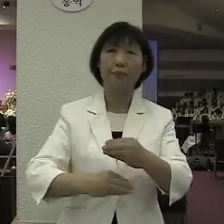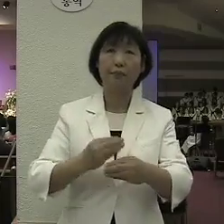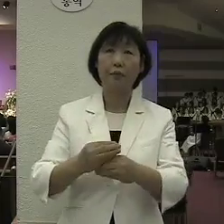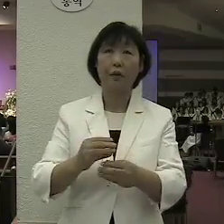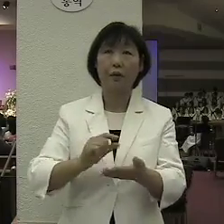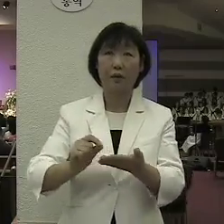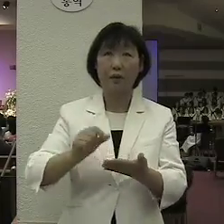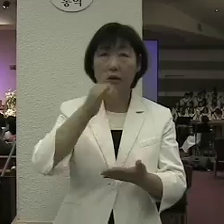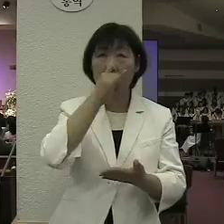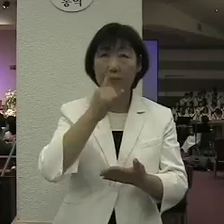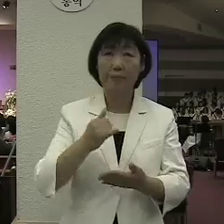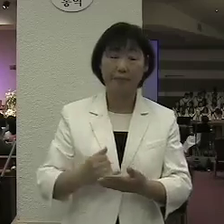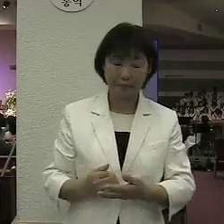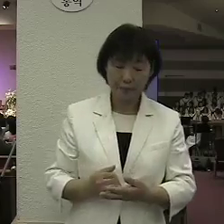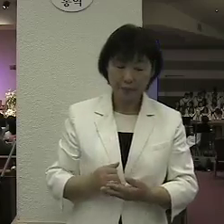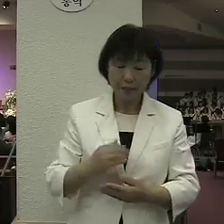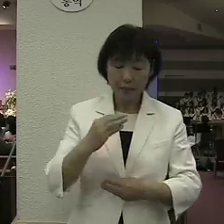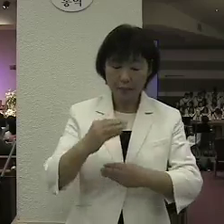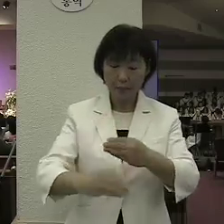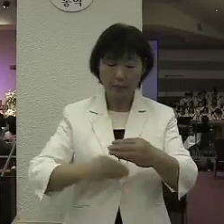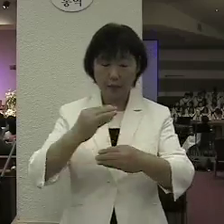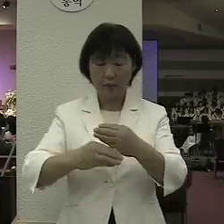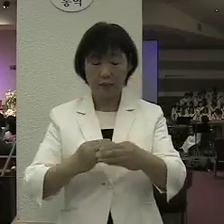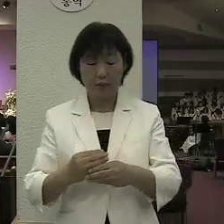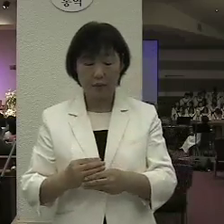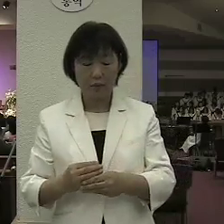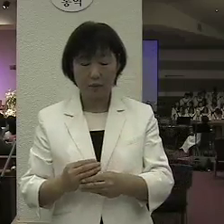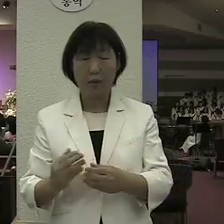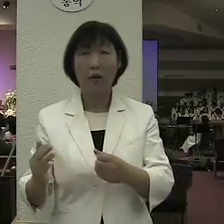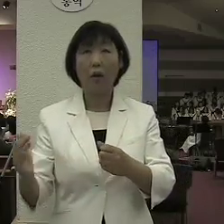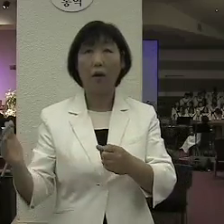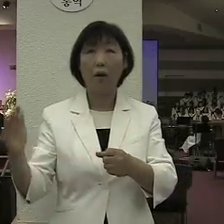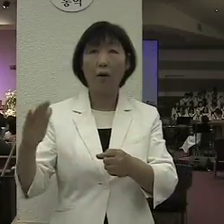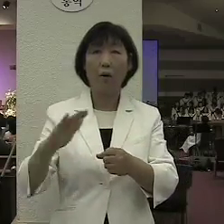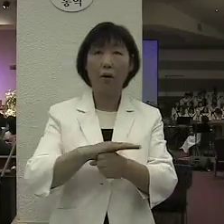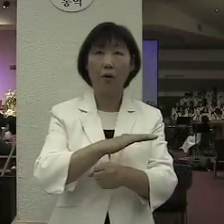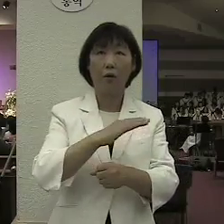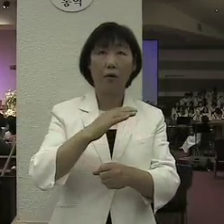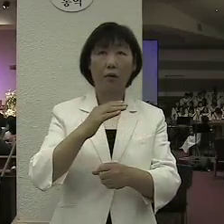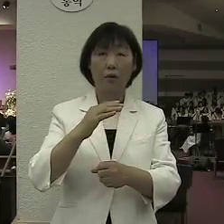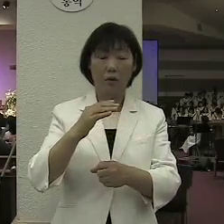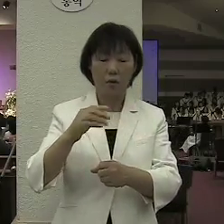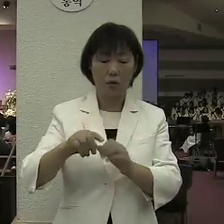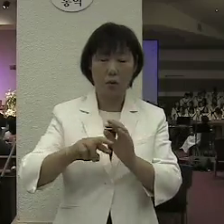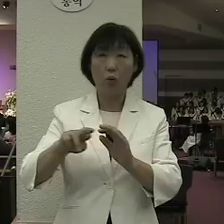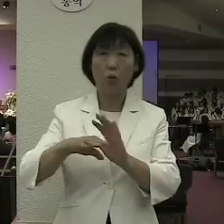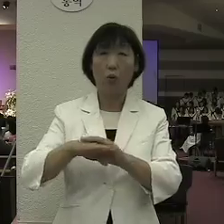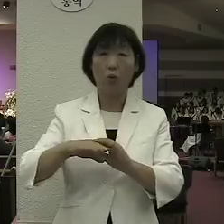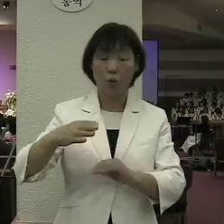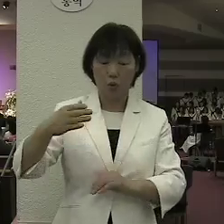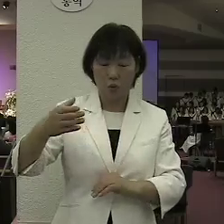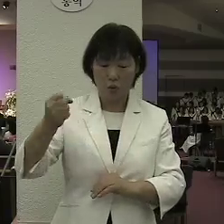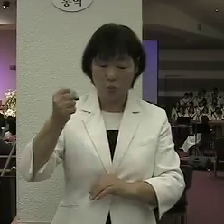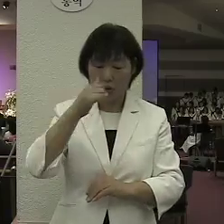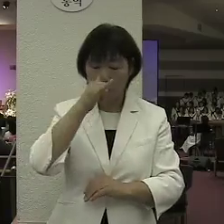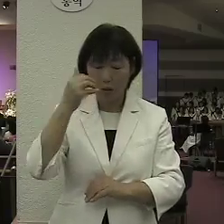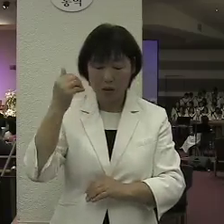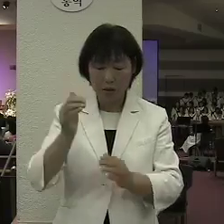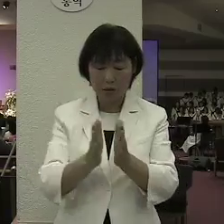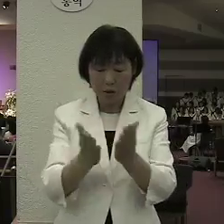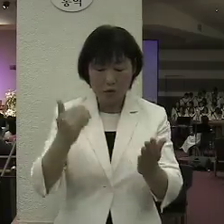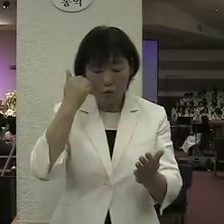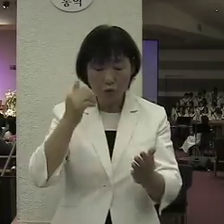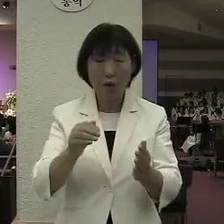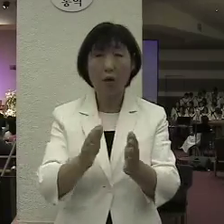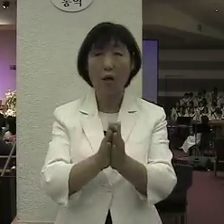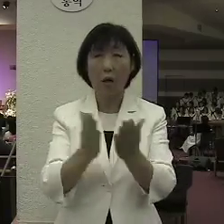승리할 수 있다고 하나님께서 알려주시기 위해 먼저 보좌를 보라는 것입니다. 근데 그 보좌를 보니까 1절 말씀에 보좌에 앉아